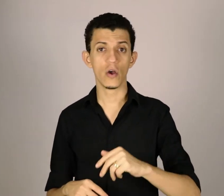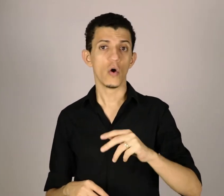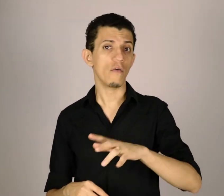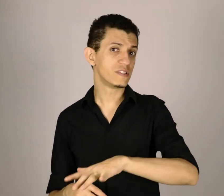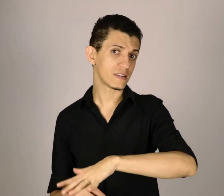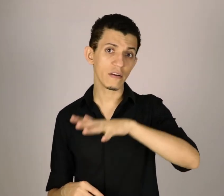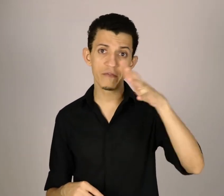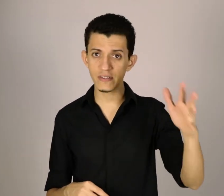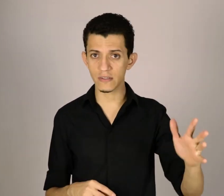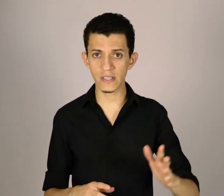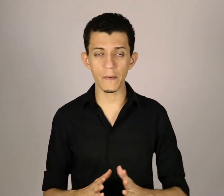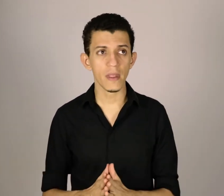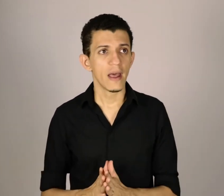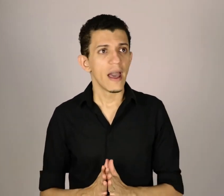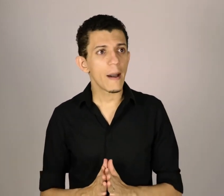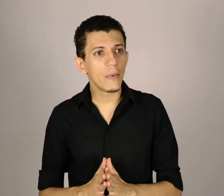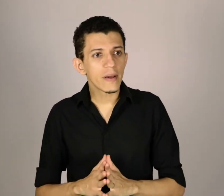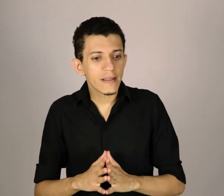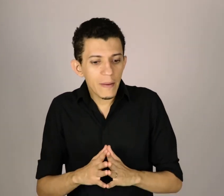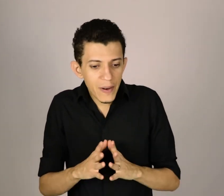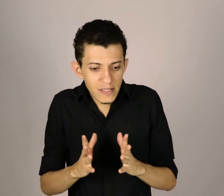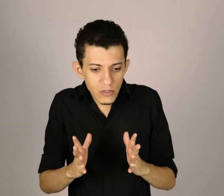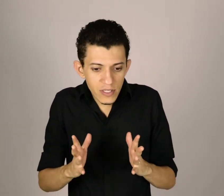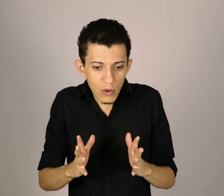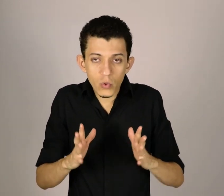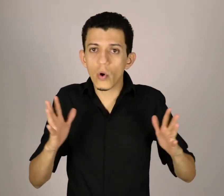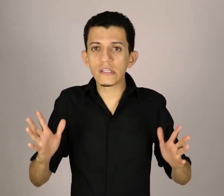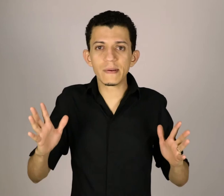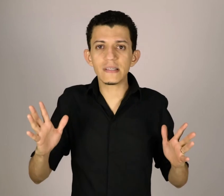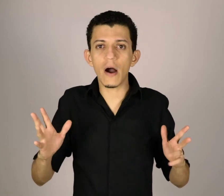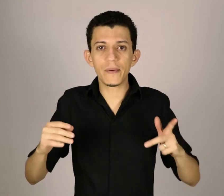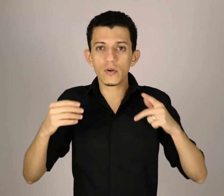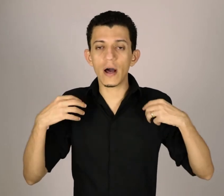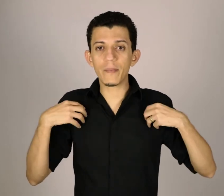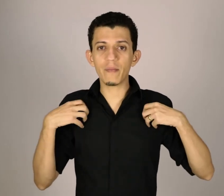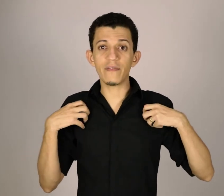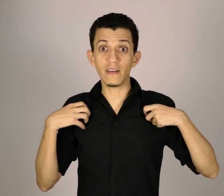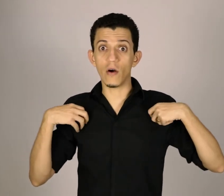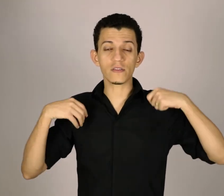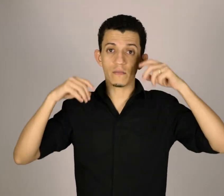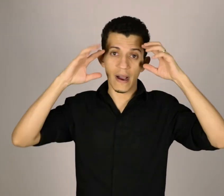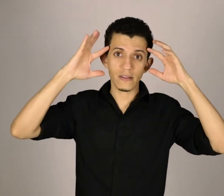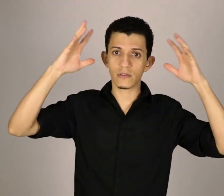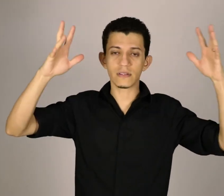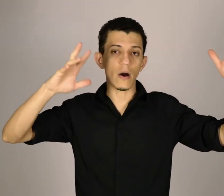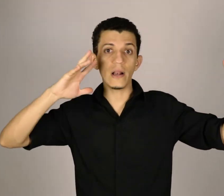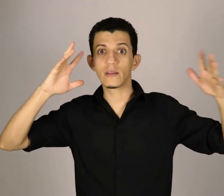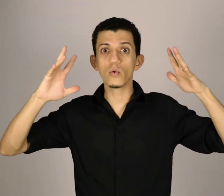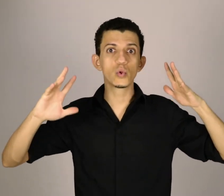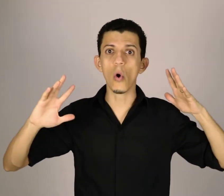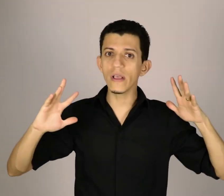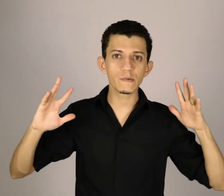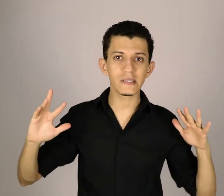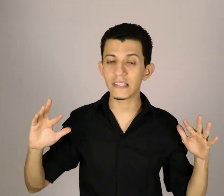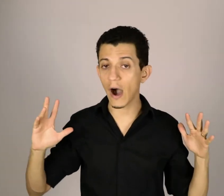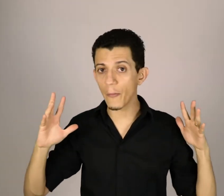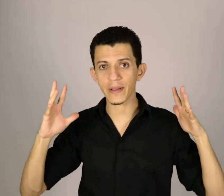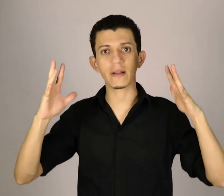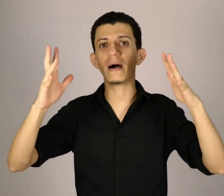ou você já tenha visto assim, é porque dá a impressão de que tem um dom especial. A pessoa olha para mim e fala: nossa, o Madison e tal, ele tem um dom especial para